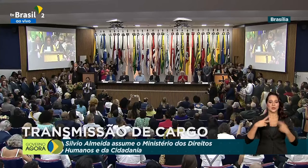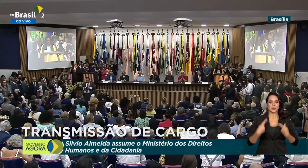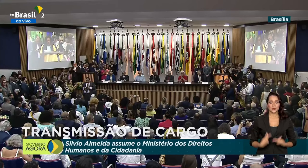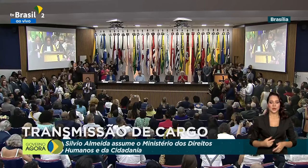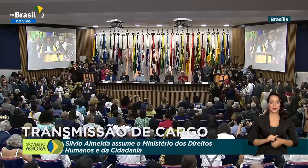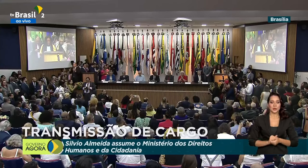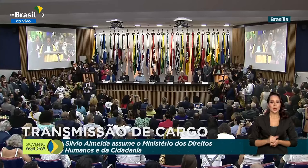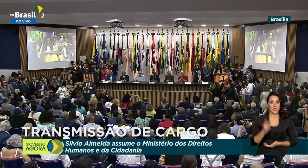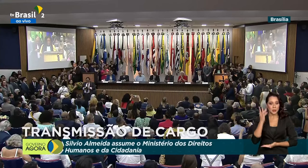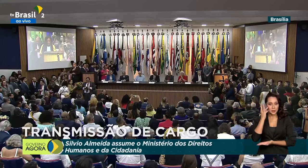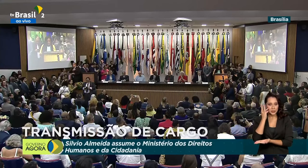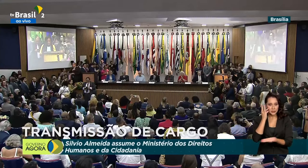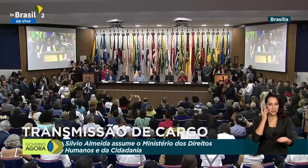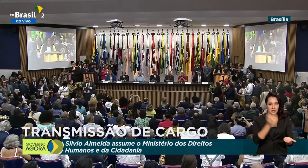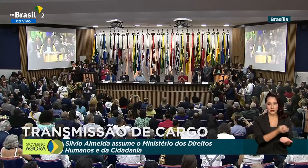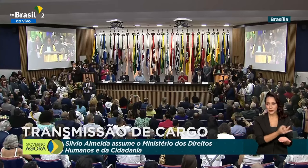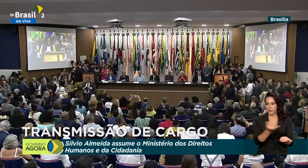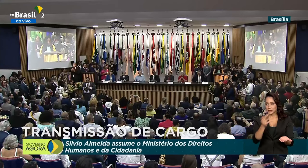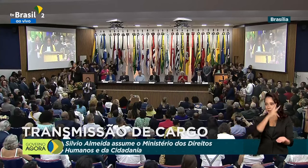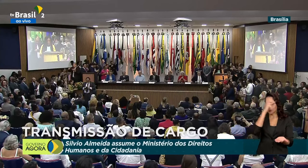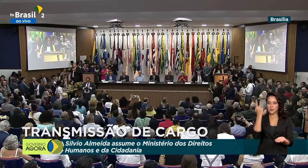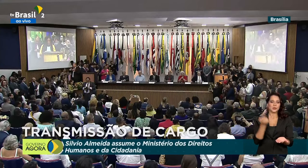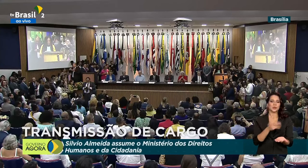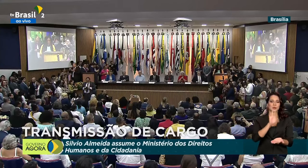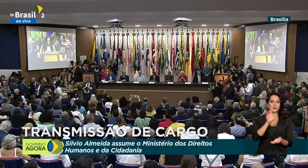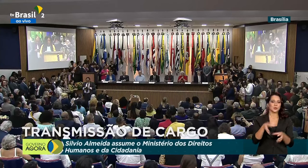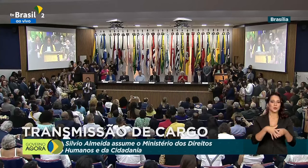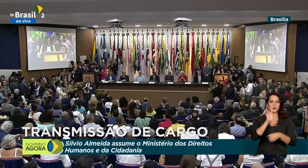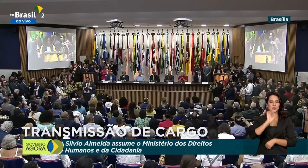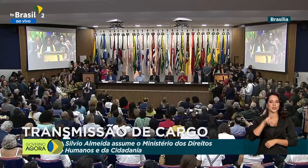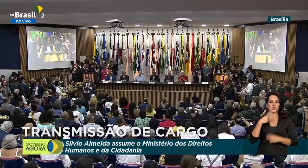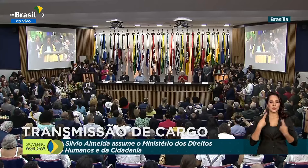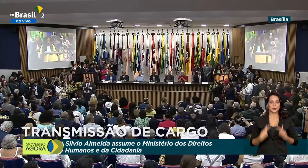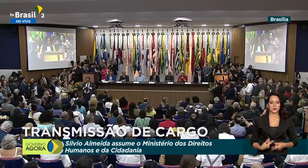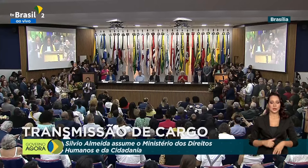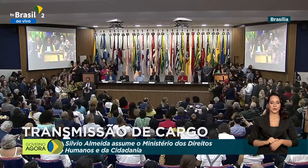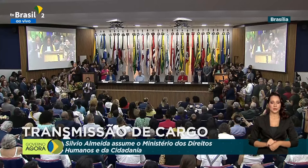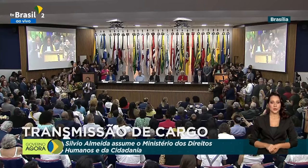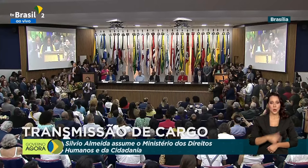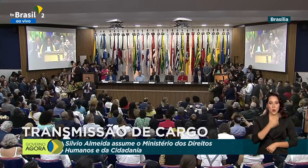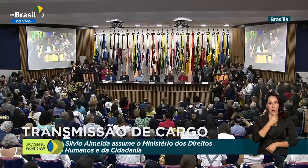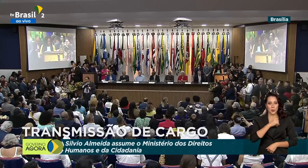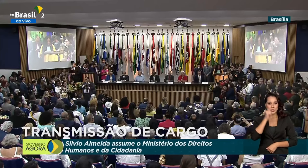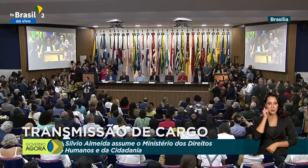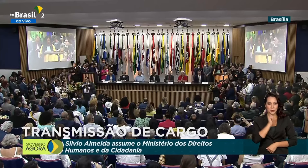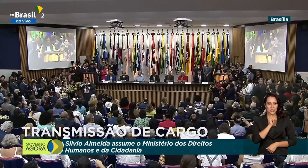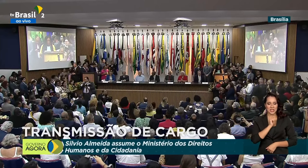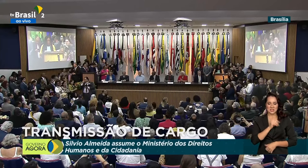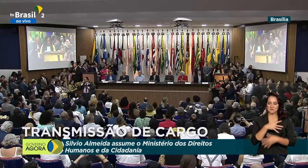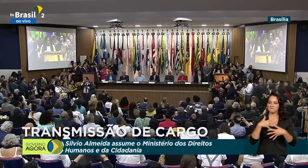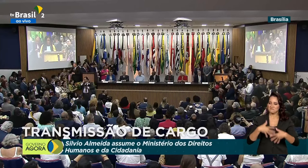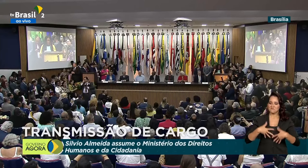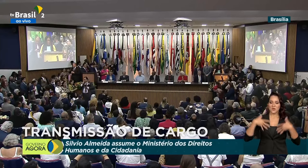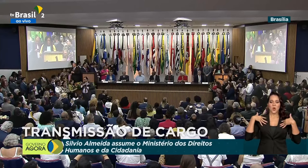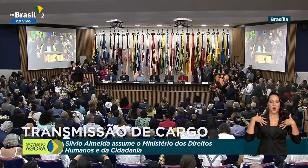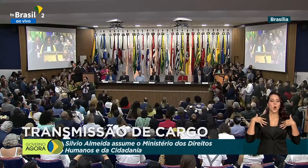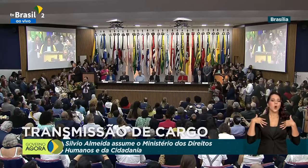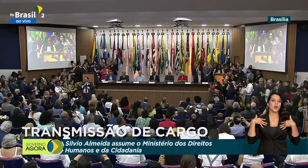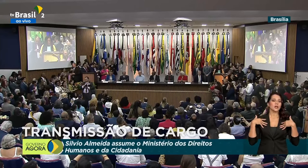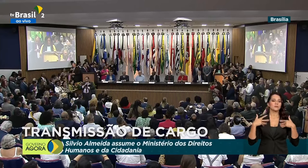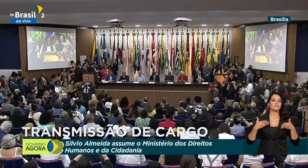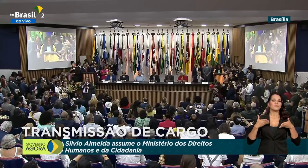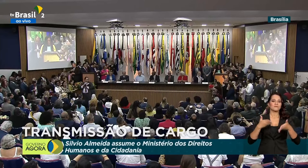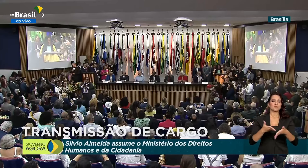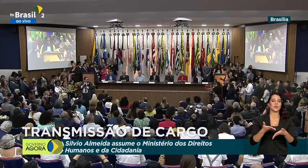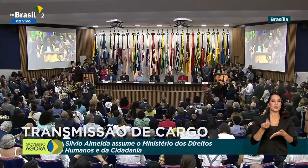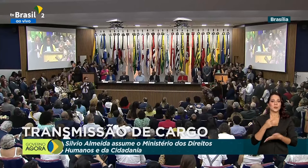com a presença de vários titulares da pasta de direitos humanos elas e eles nos deram a honra de estar presentes para